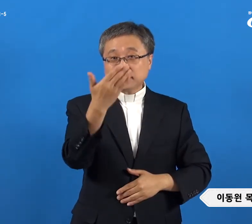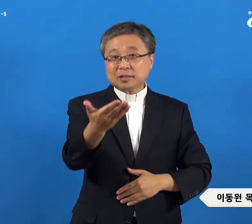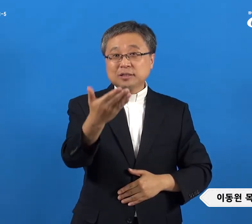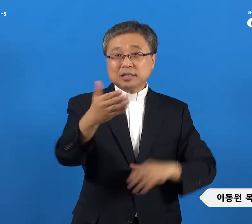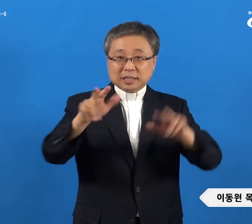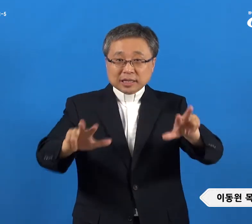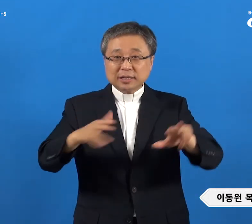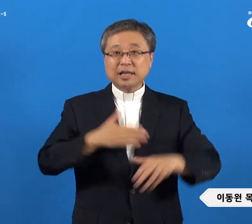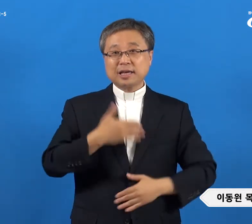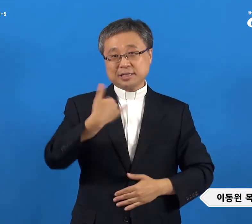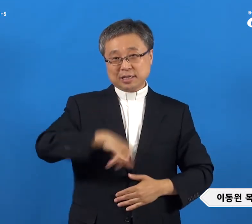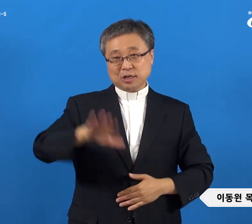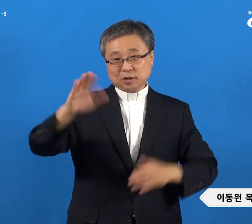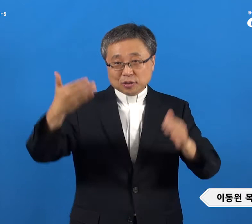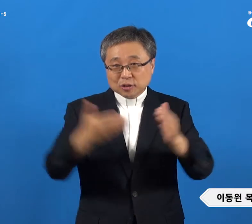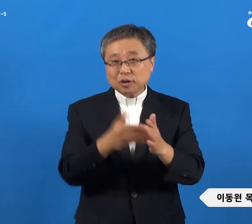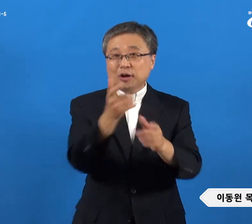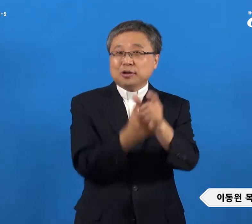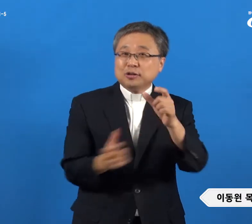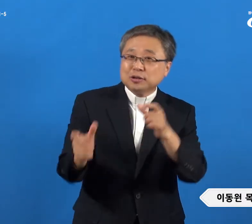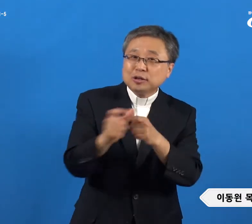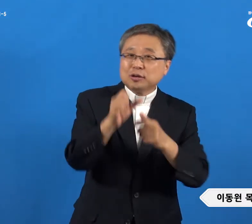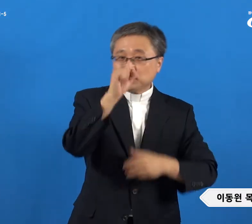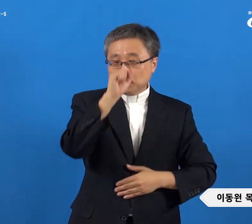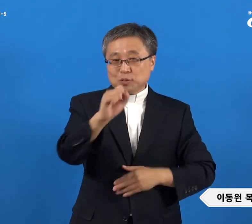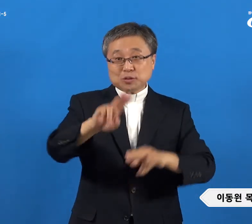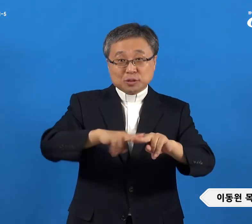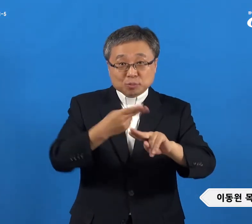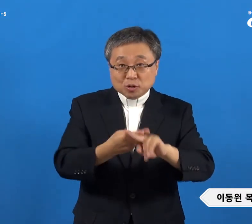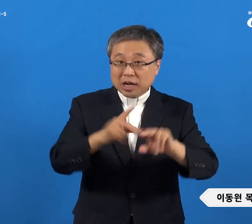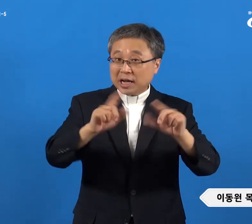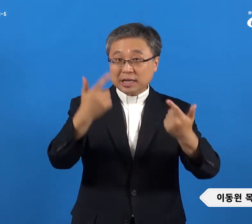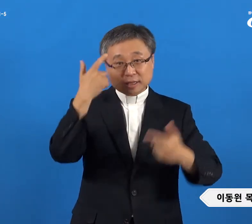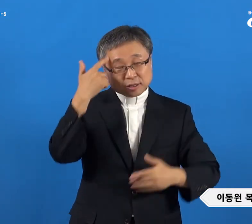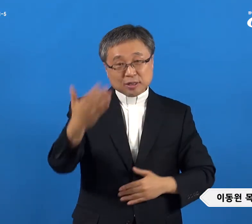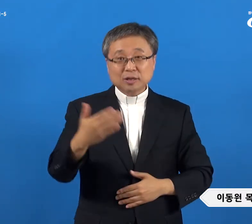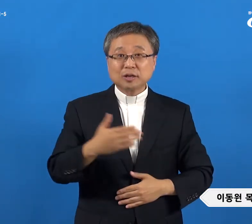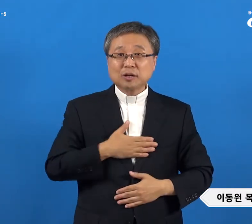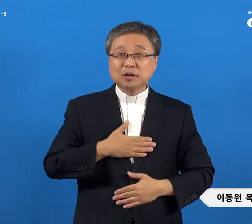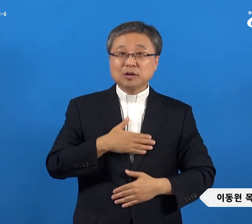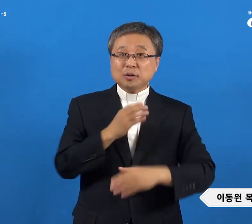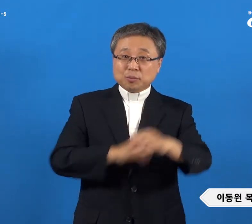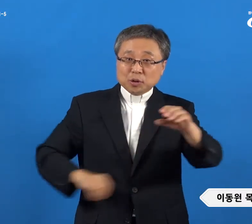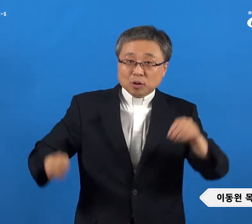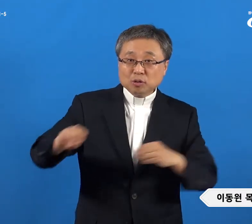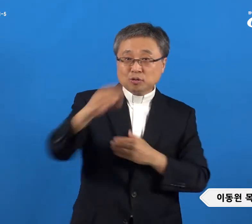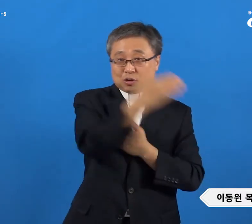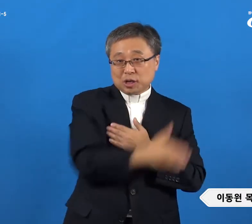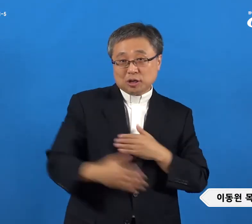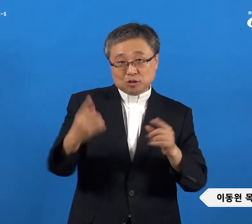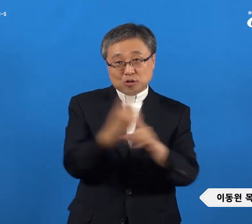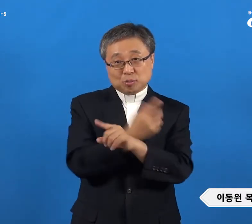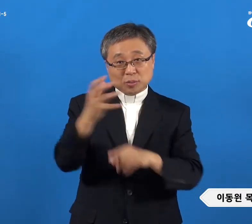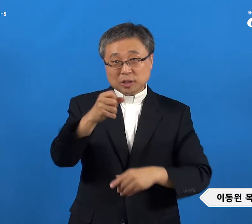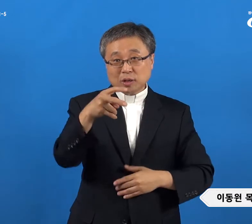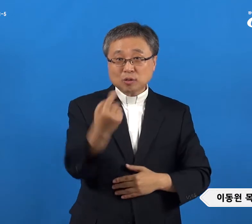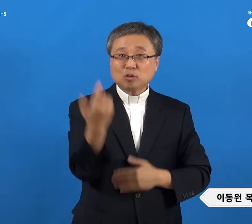되었다고. 그것은 더 좋은 선물, 더 중요한 선물이 아니겠습니까? 비록 육체가 치유받아도 육체의 치유는